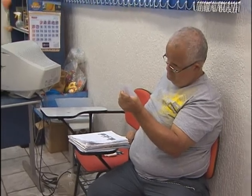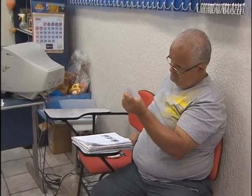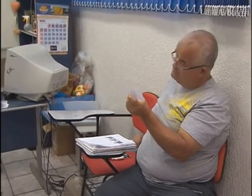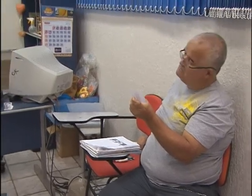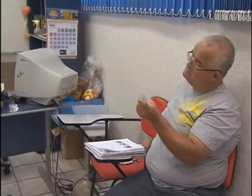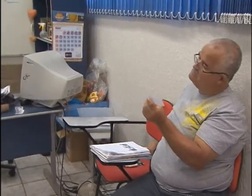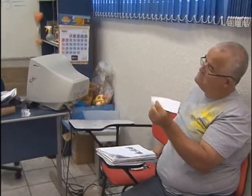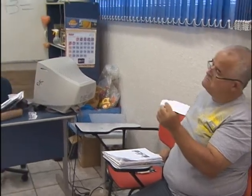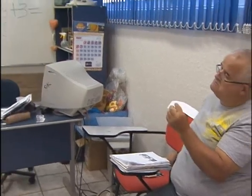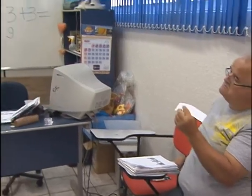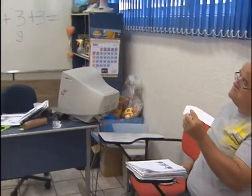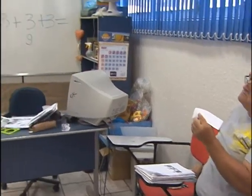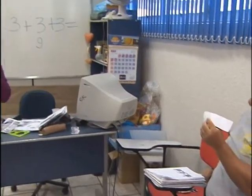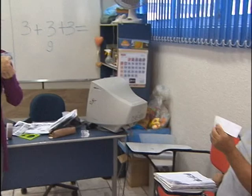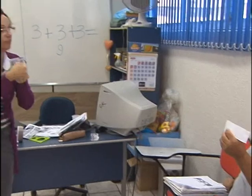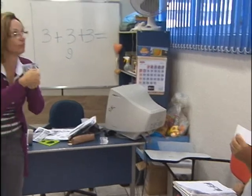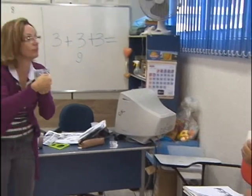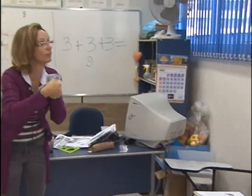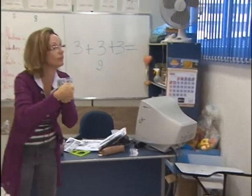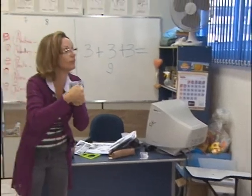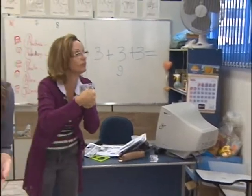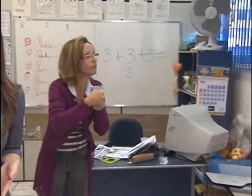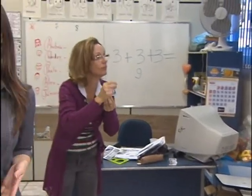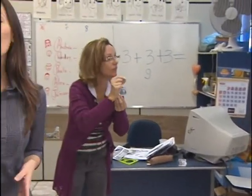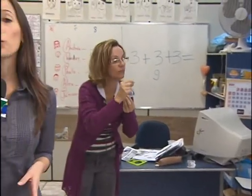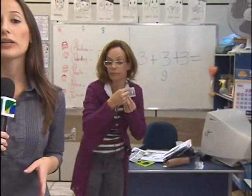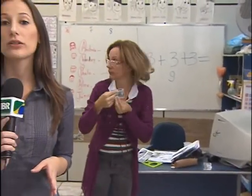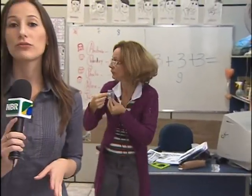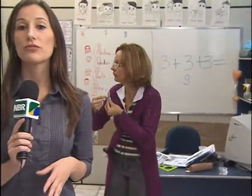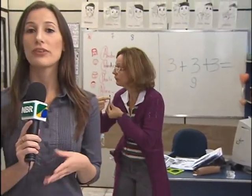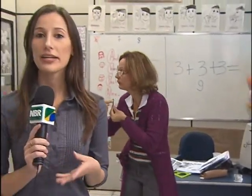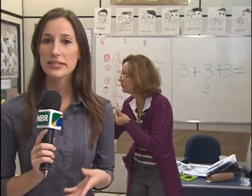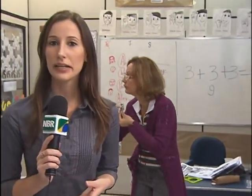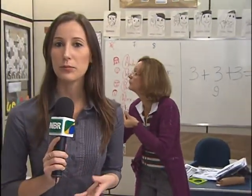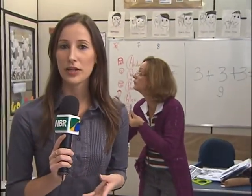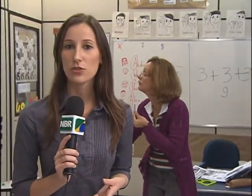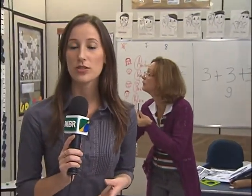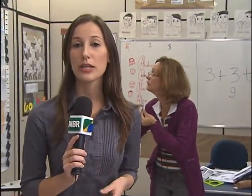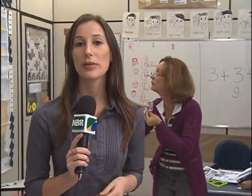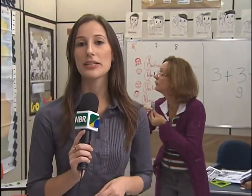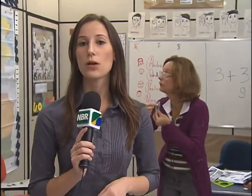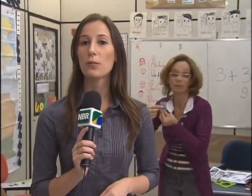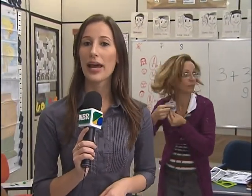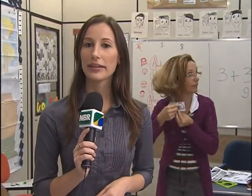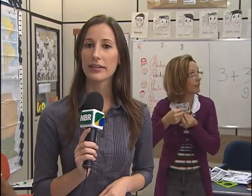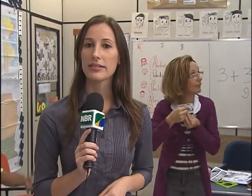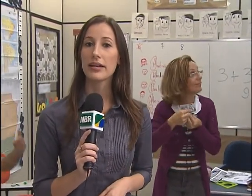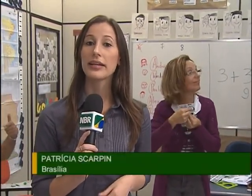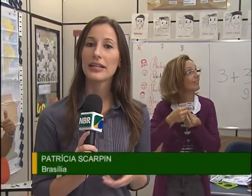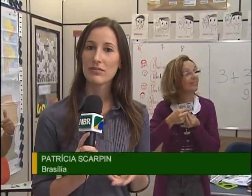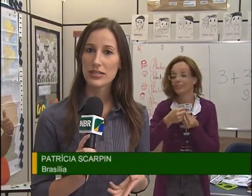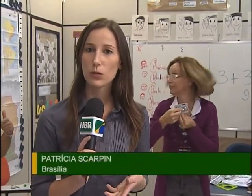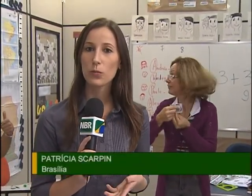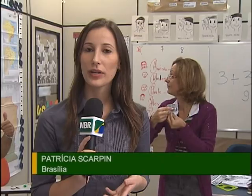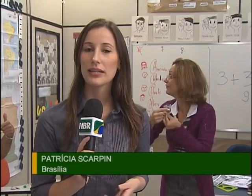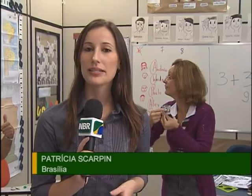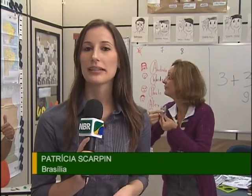independência. Para garantir esses direitos, o plano Viver Sem Limites estabeleceu metas que devem ser cumpridas até